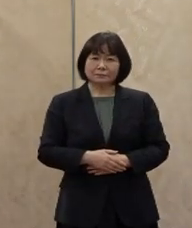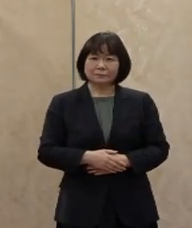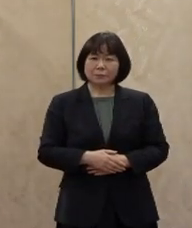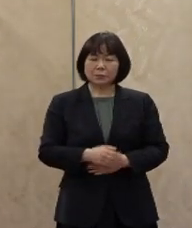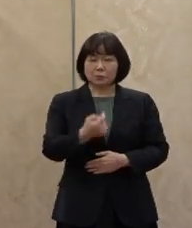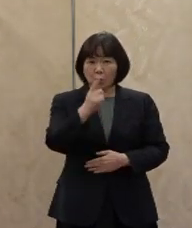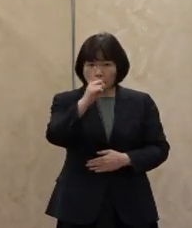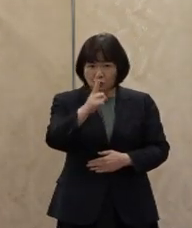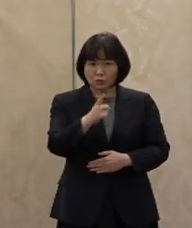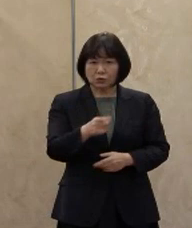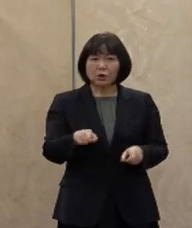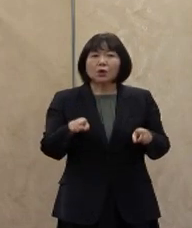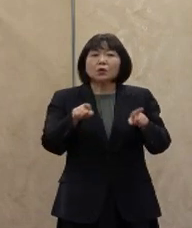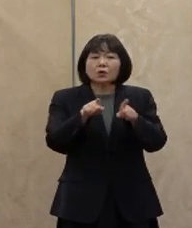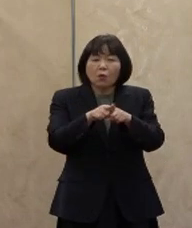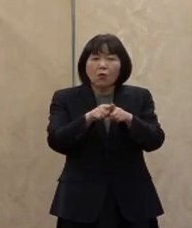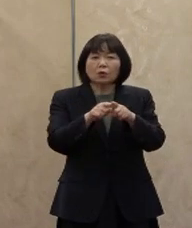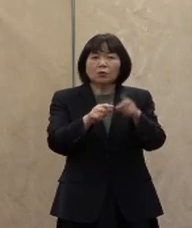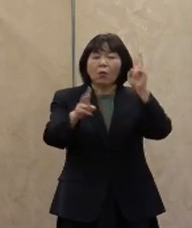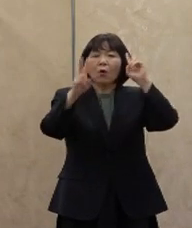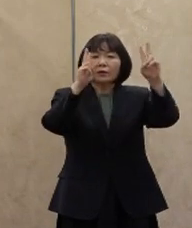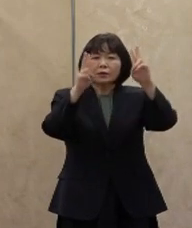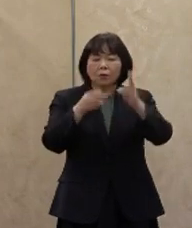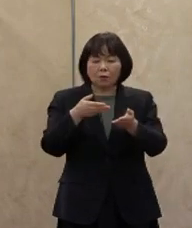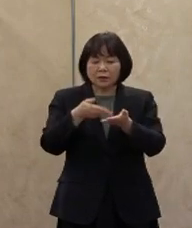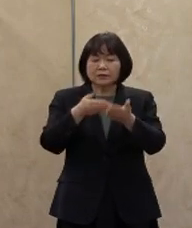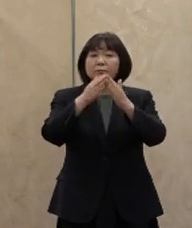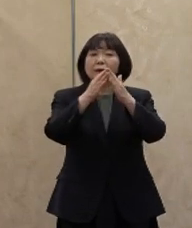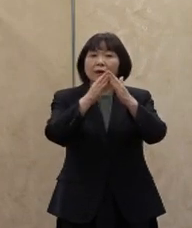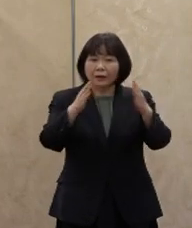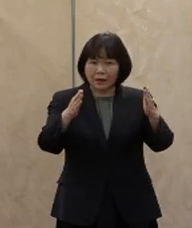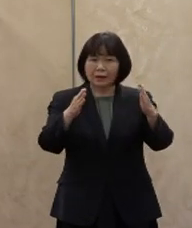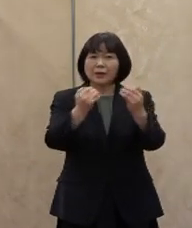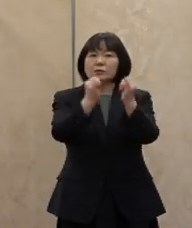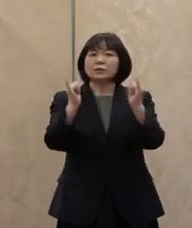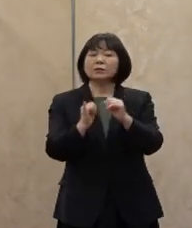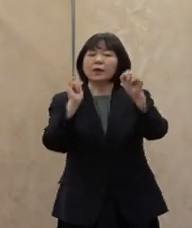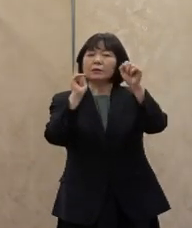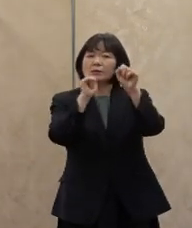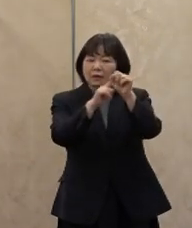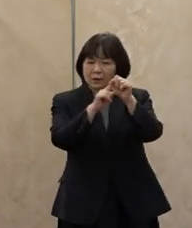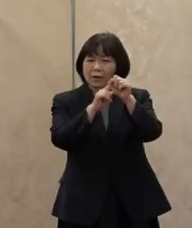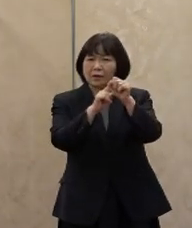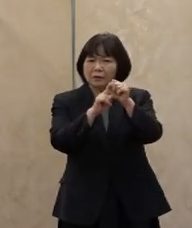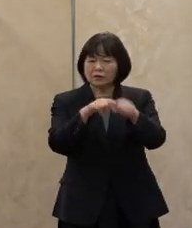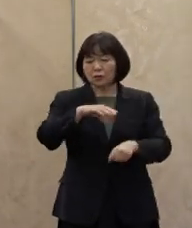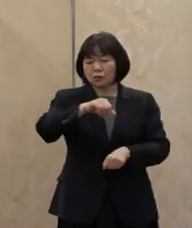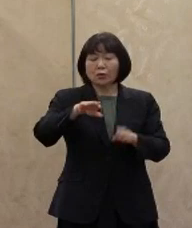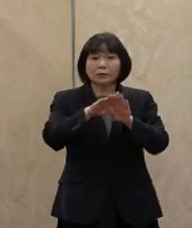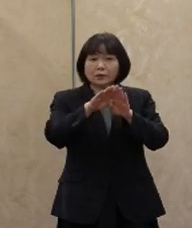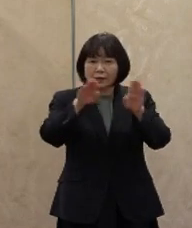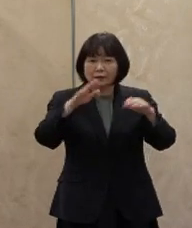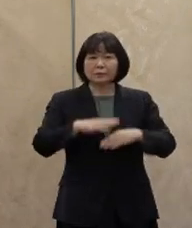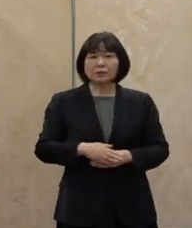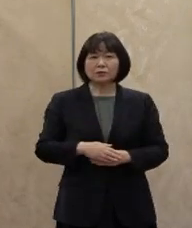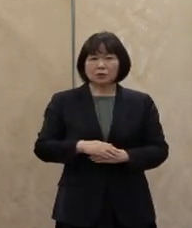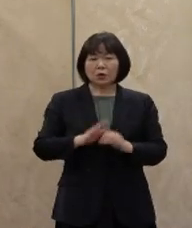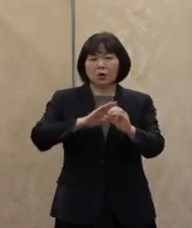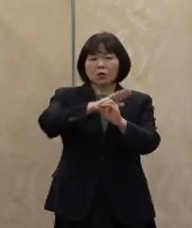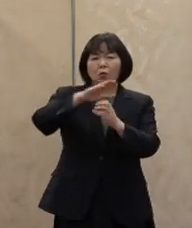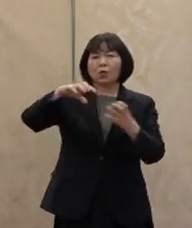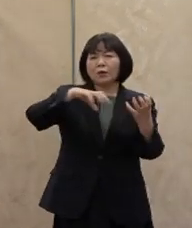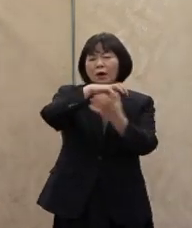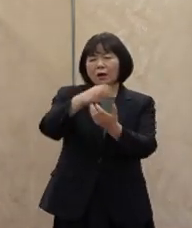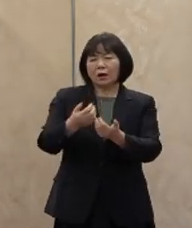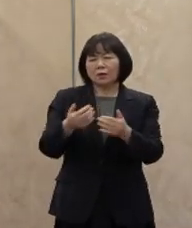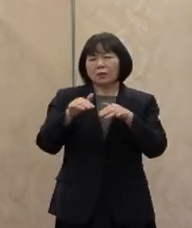でもう一つ、あの合同企業説明会ということで、女性のための合同企業説明会を土曜日に実施をします。コロナ禍の影響で離職した